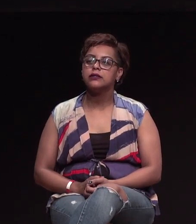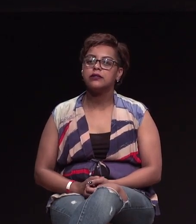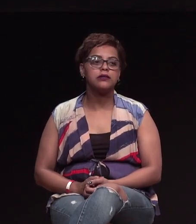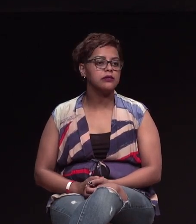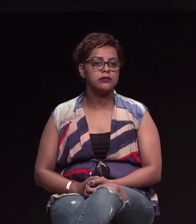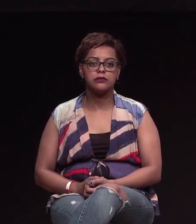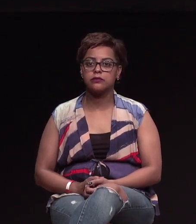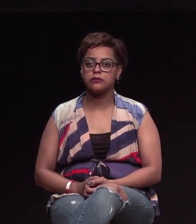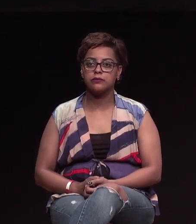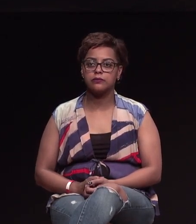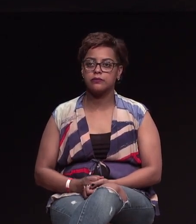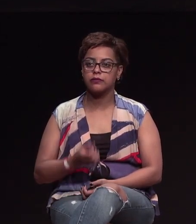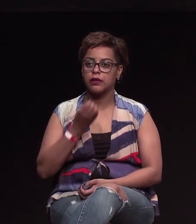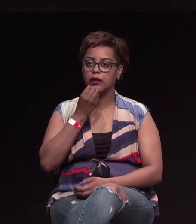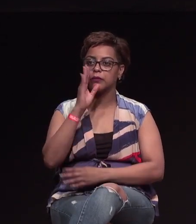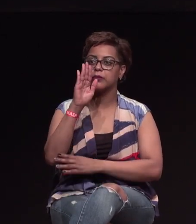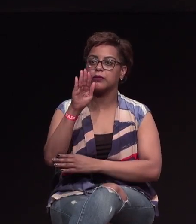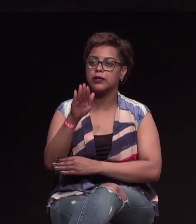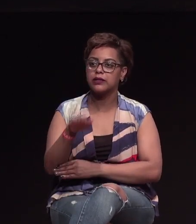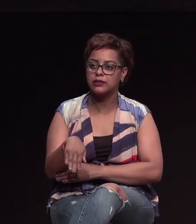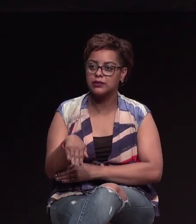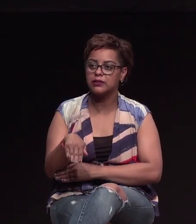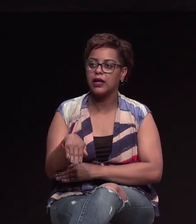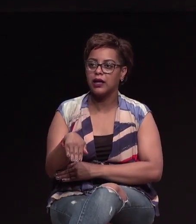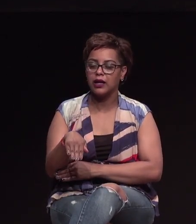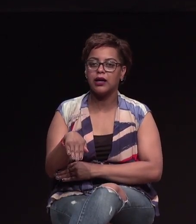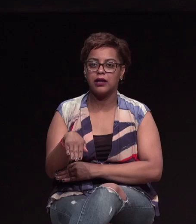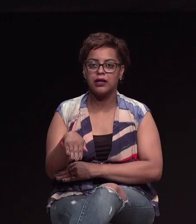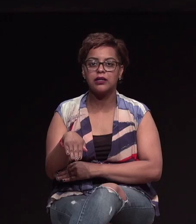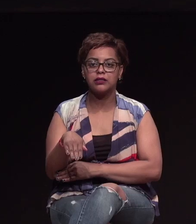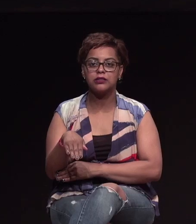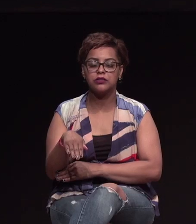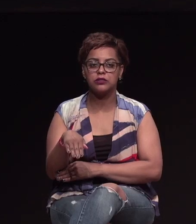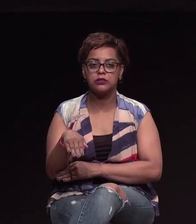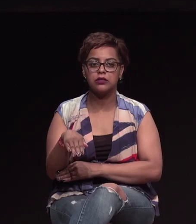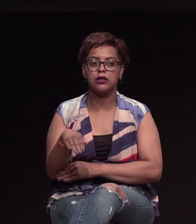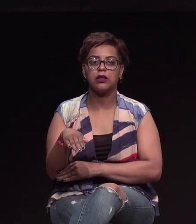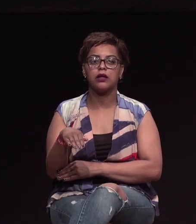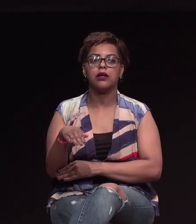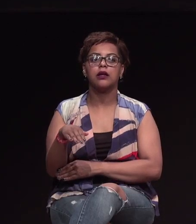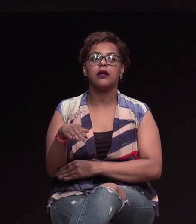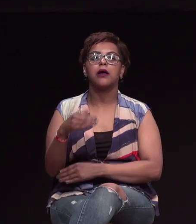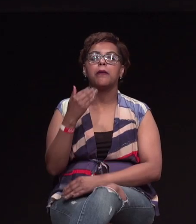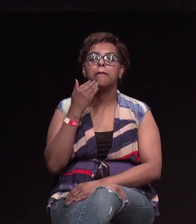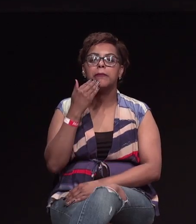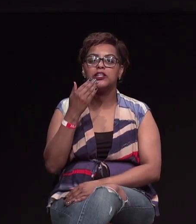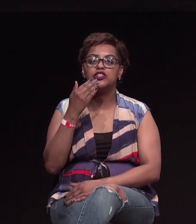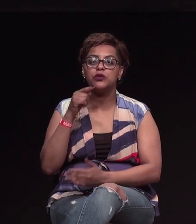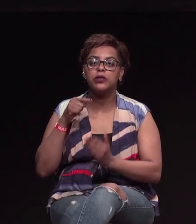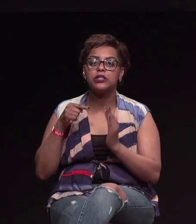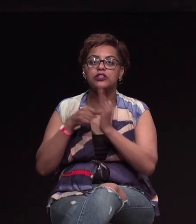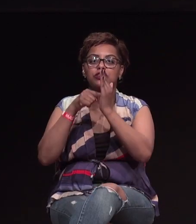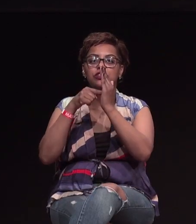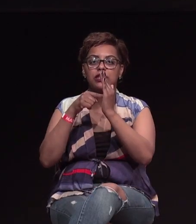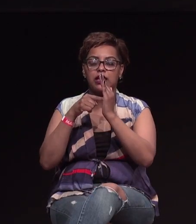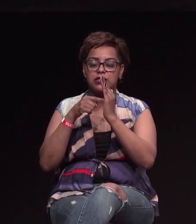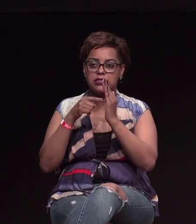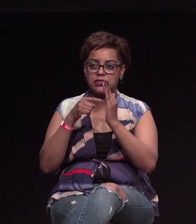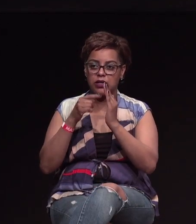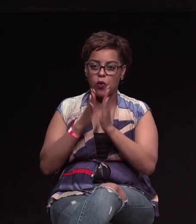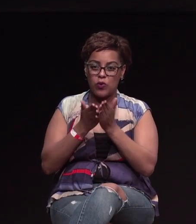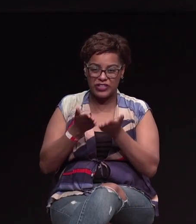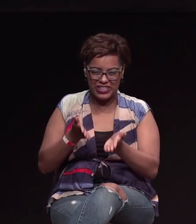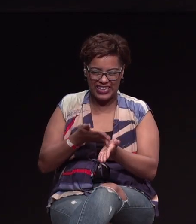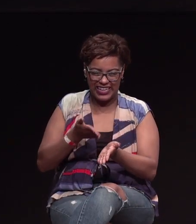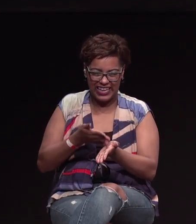Boa tarde. De manhã fizeram uma coisa bem bacana que eu gostei, que é pedir indicação de leitura, né? E eu venho pedir a mesma coisa agora